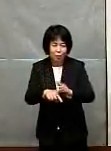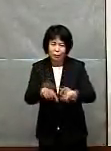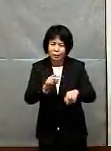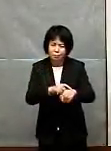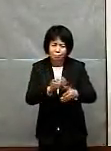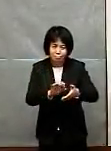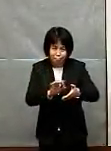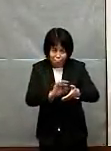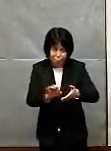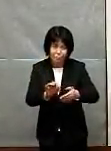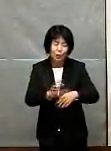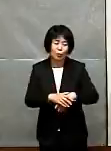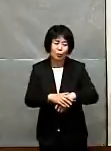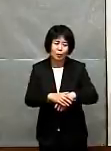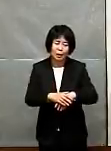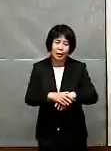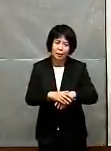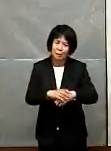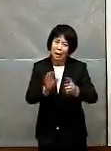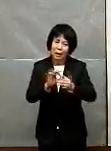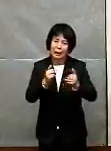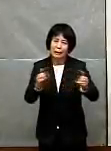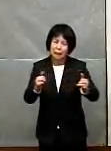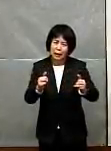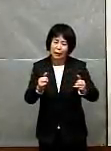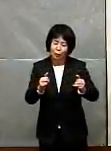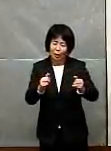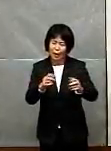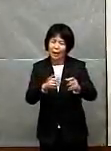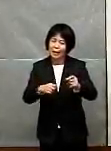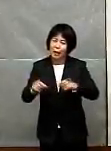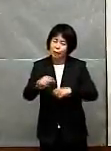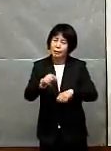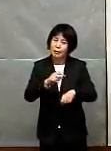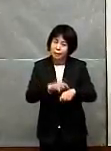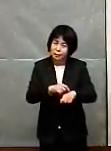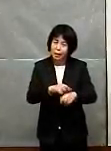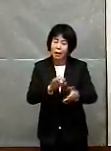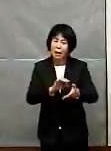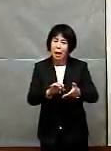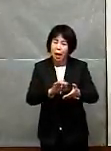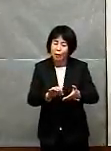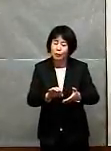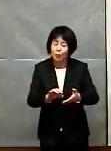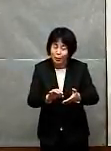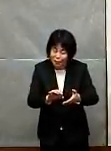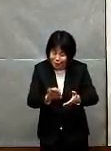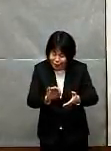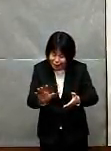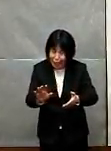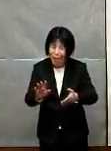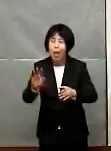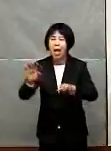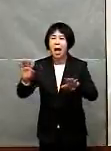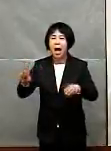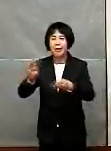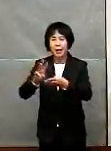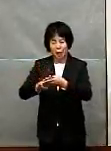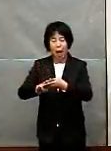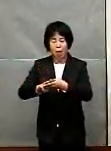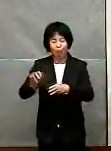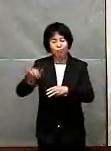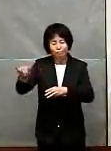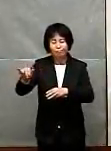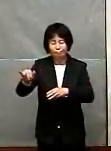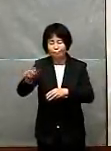間がかかるということで、まあ、ちょっと関係者の方から逆に時間がかかるからこそ羽田便が生きてくるというようなお話も聞いたことあるんですけれども、